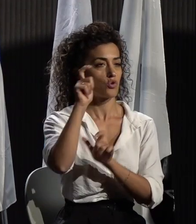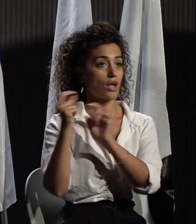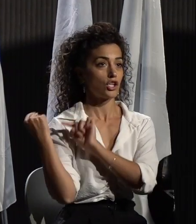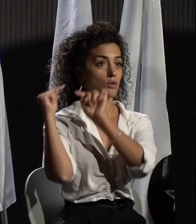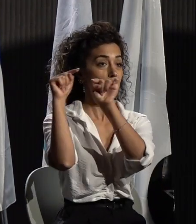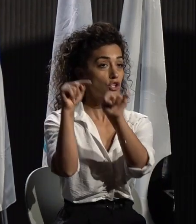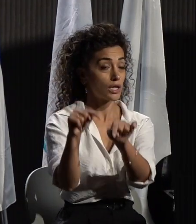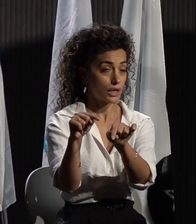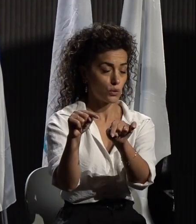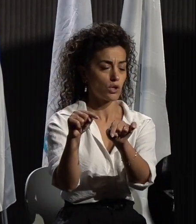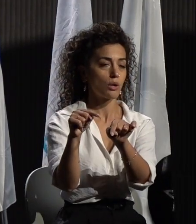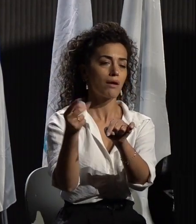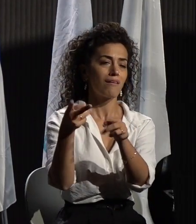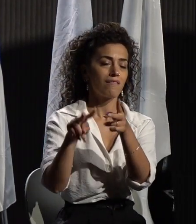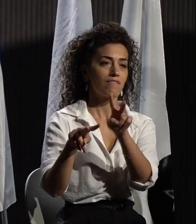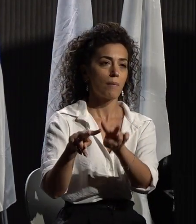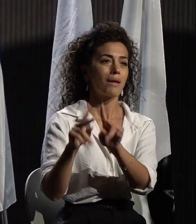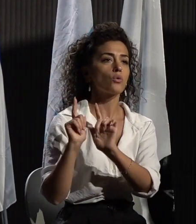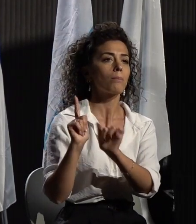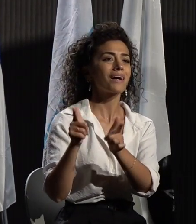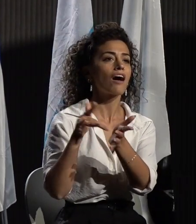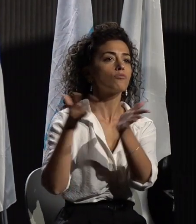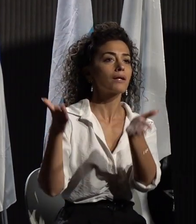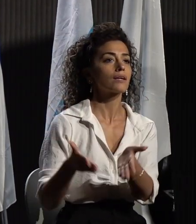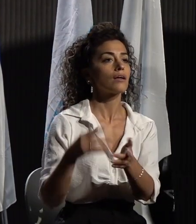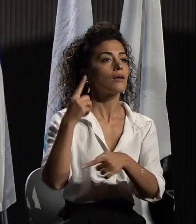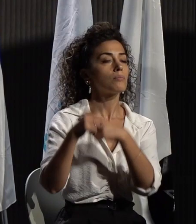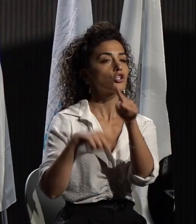לכן, ונהרגו בקרבות בנגב